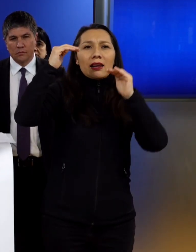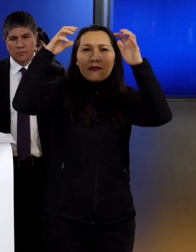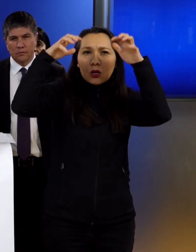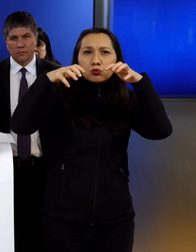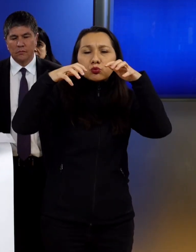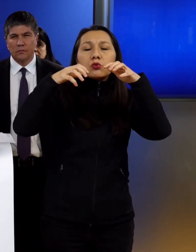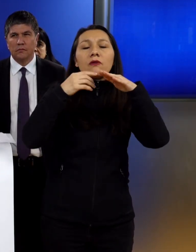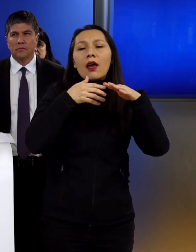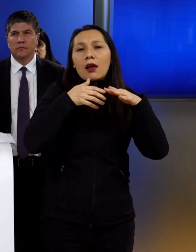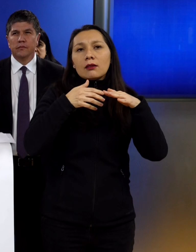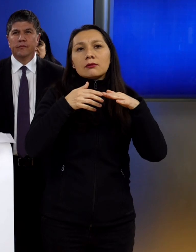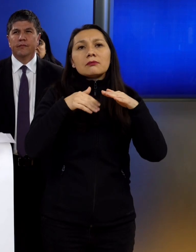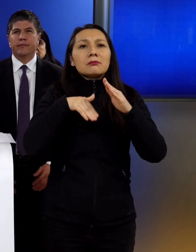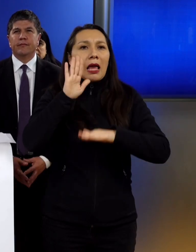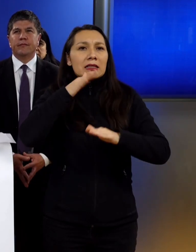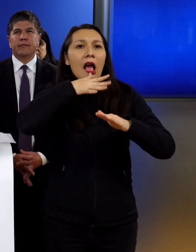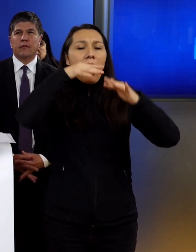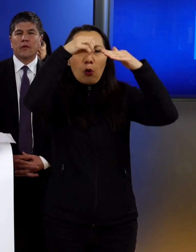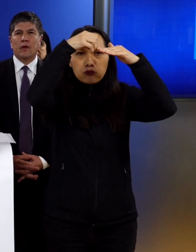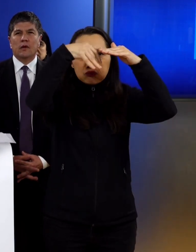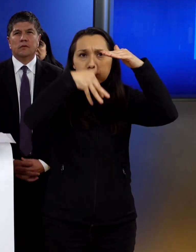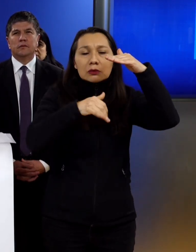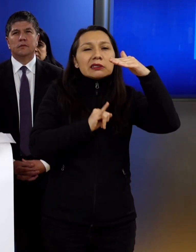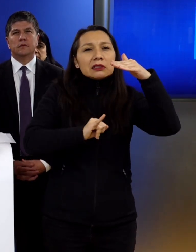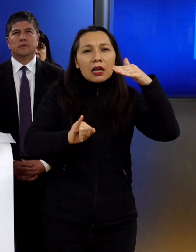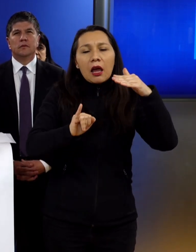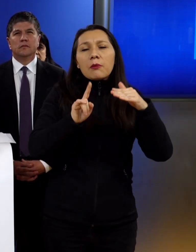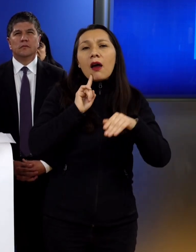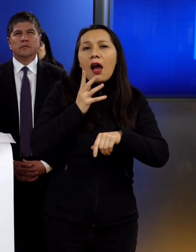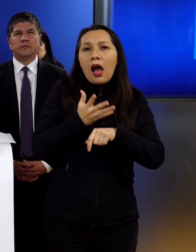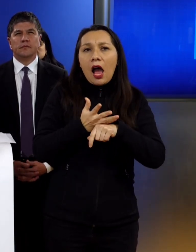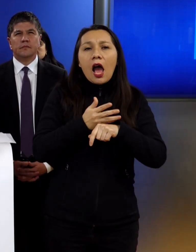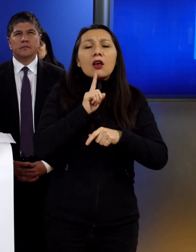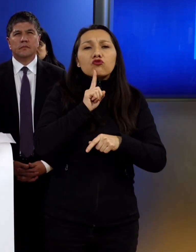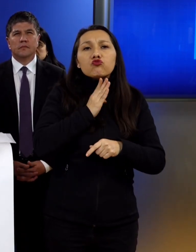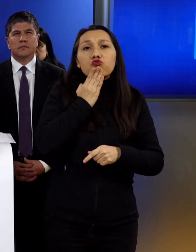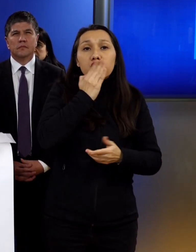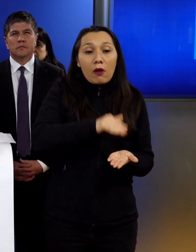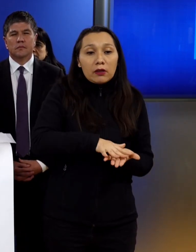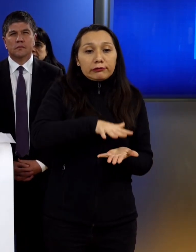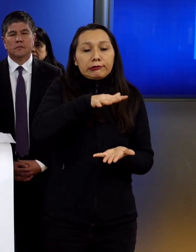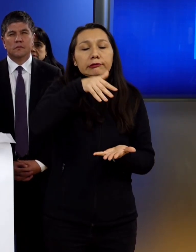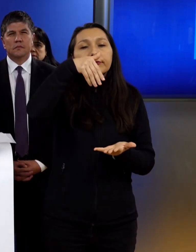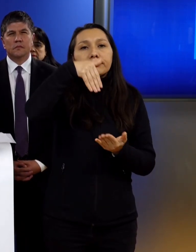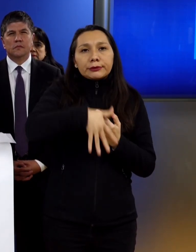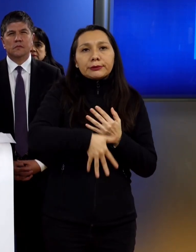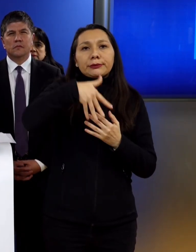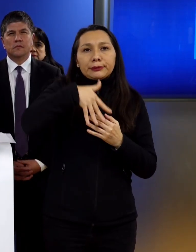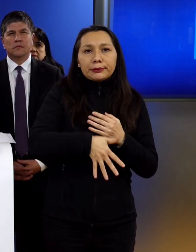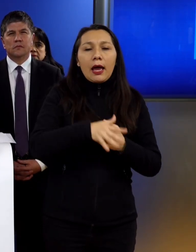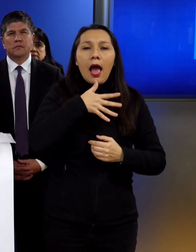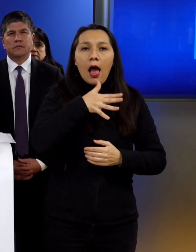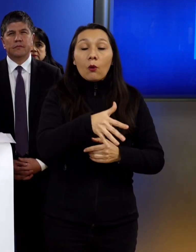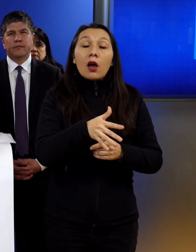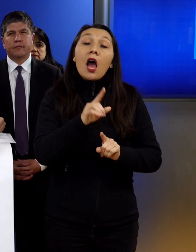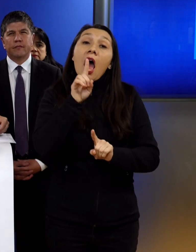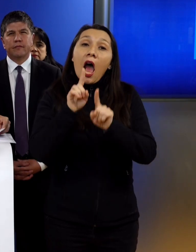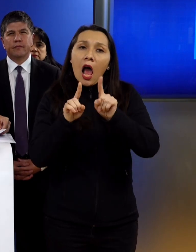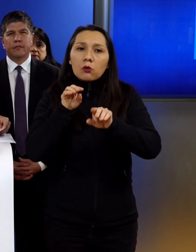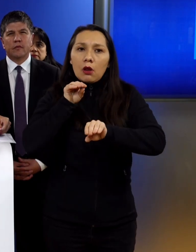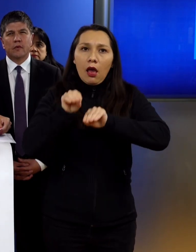que cayera precipitaciones en zonas donde teníamos acumulación de nieve. Efectivamente se han generado